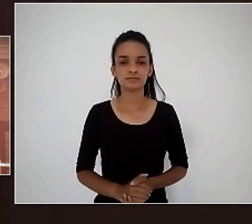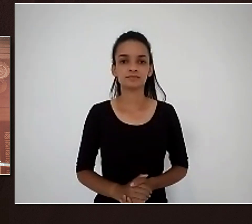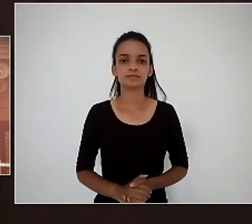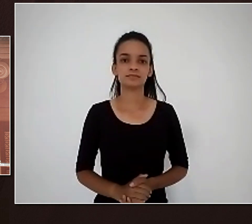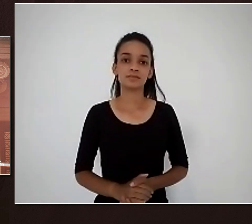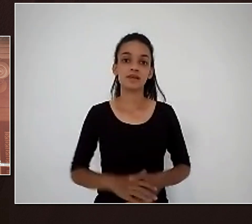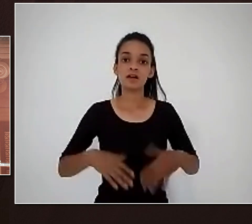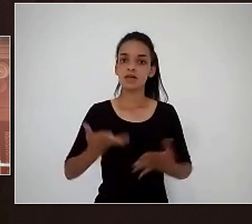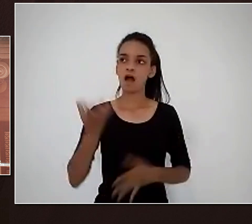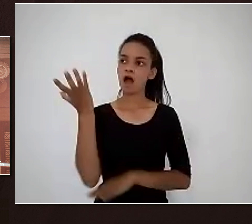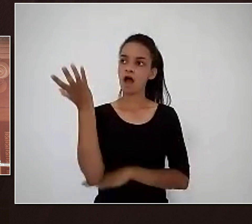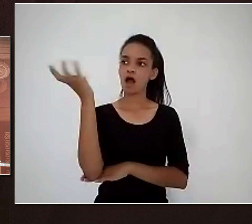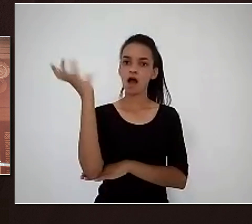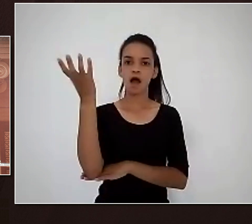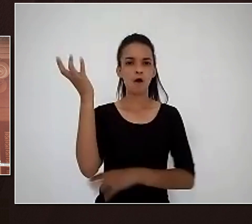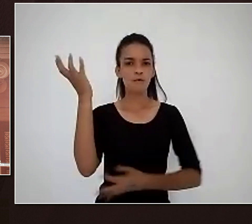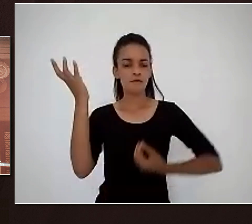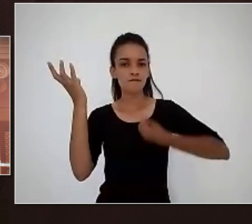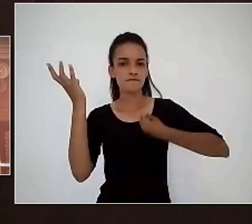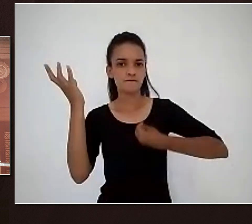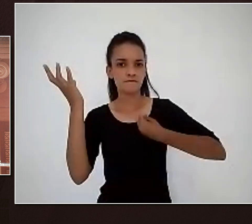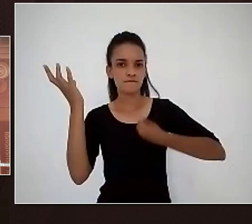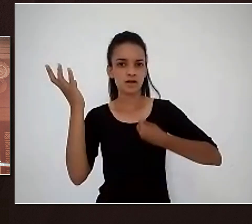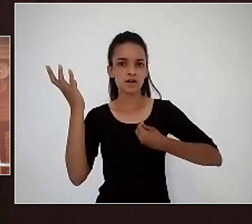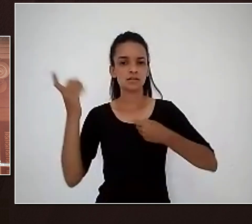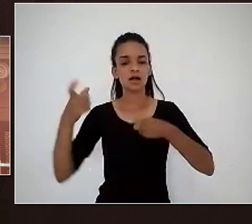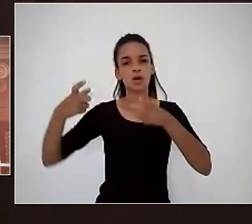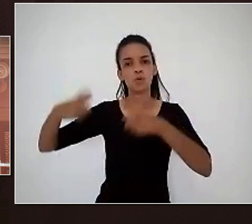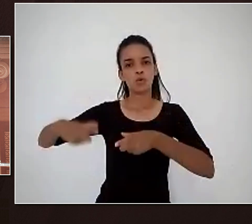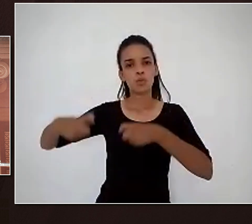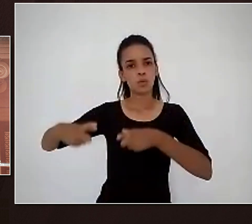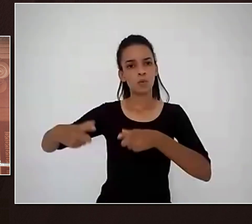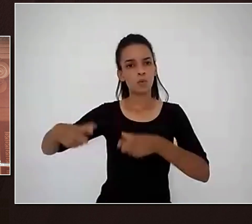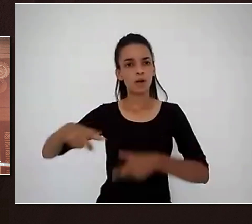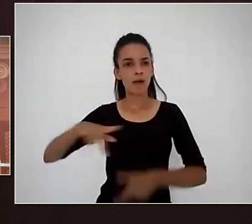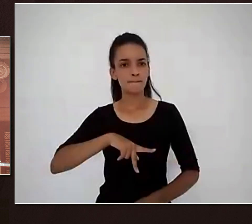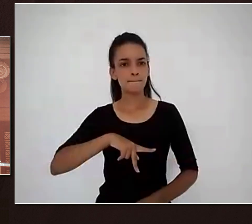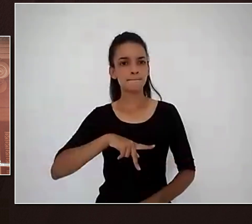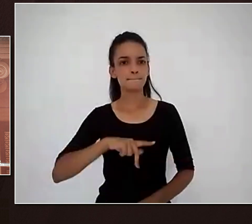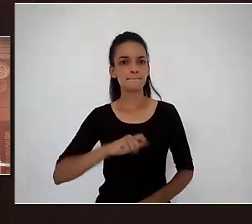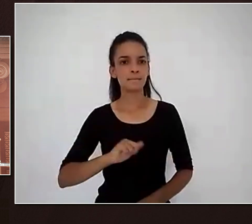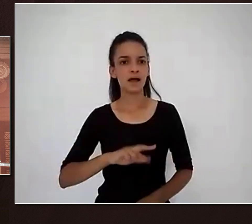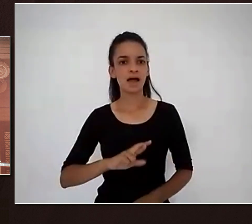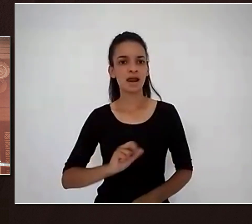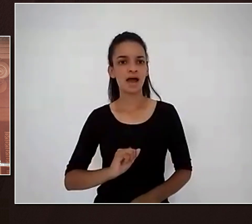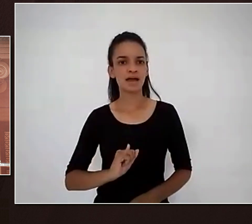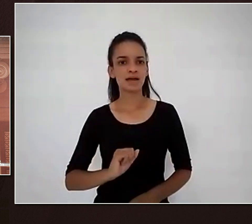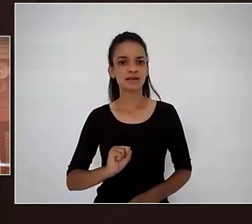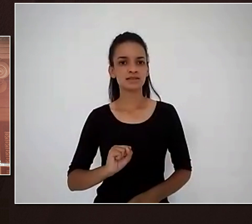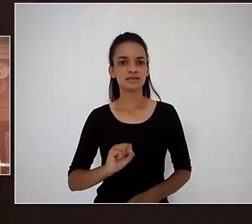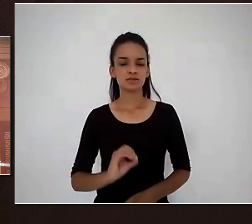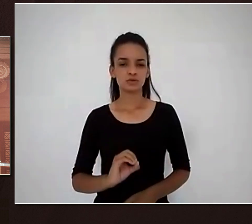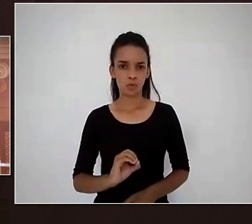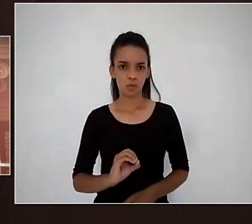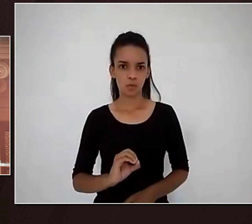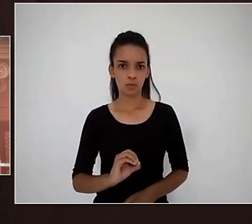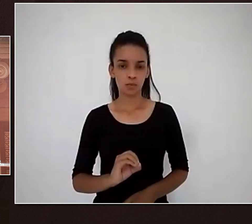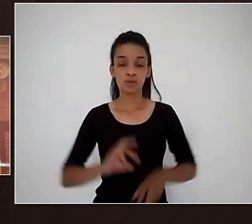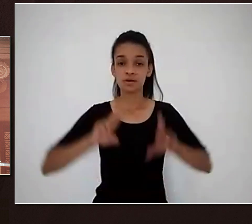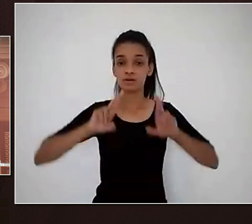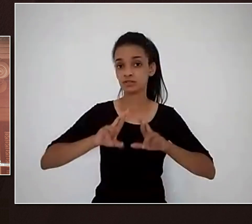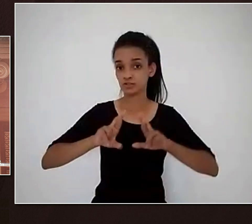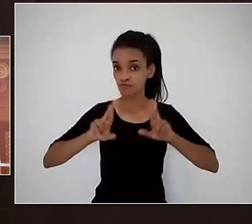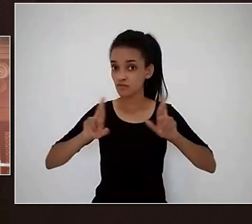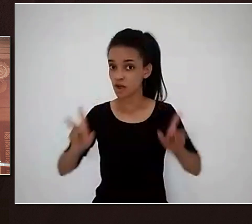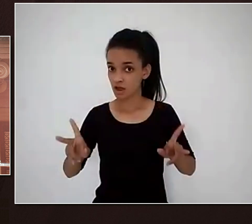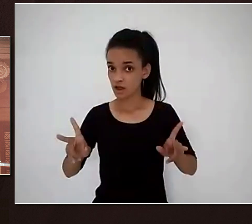vida, esse paraíso de Deus já não é mais aquele paraíso que nós usamos Lucas 16 para mostrar, né?